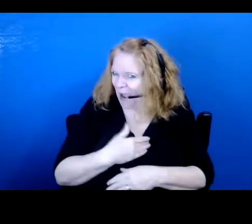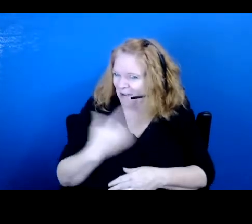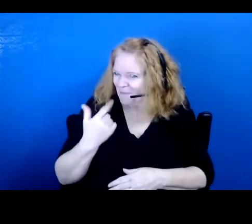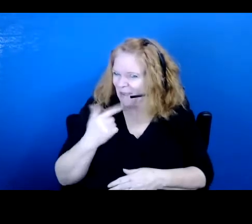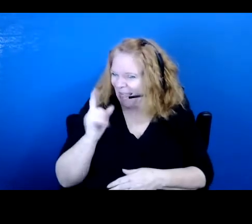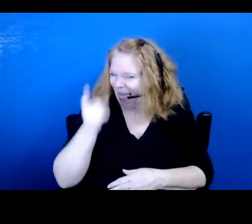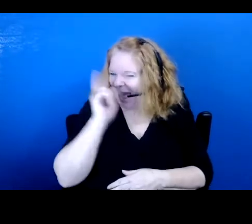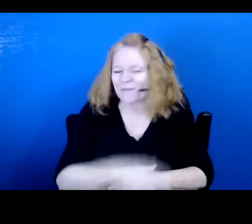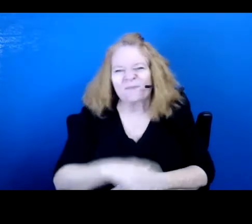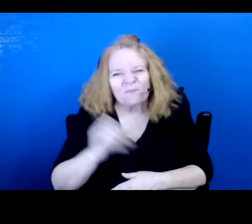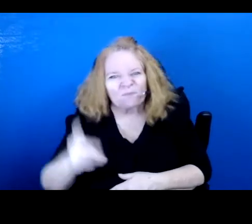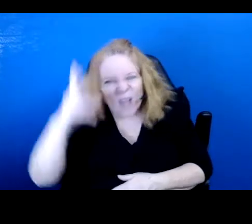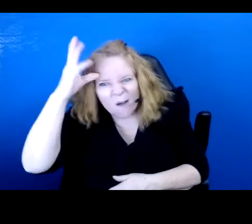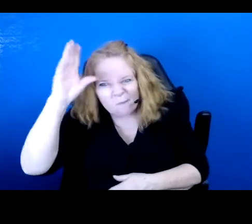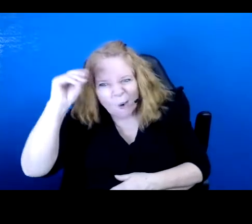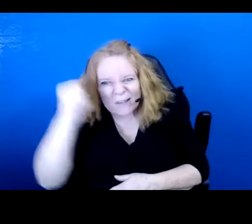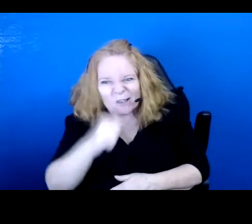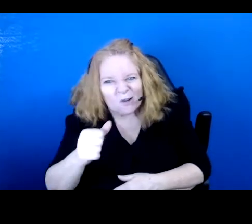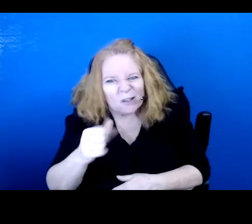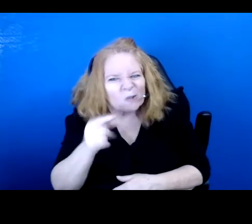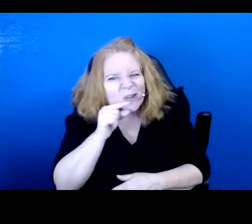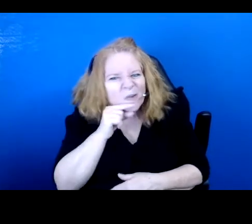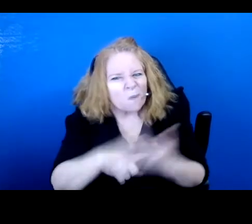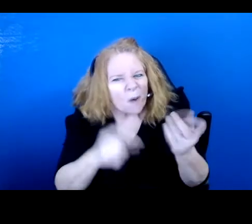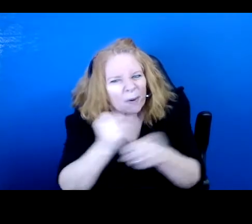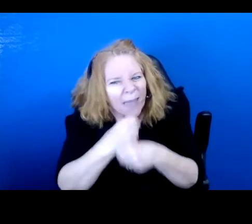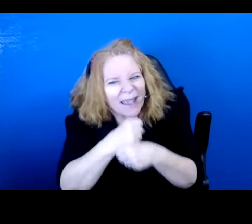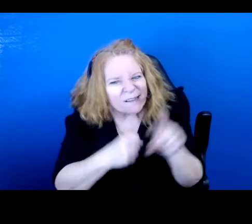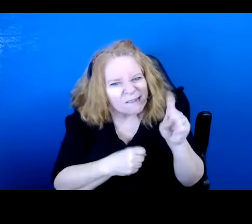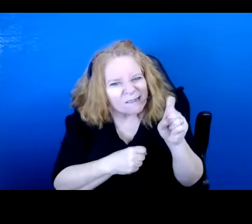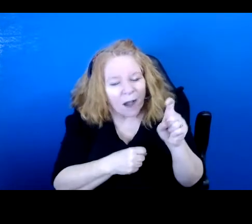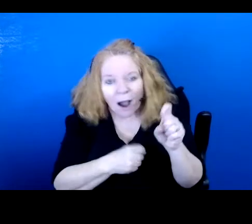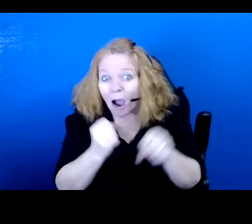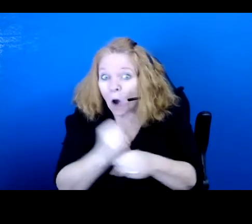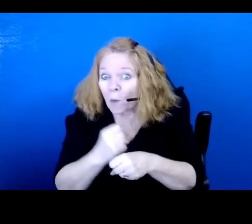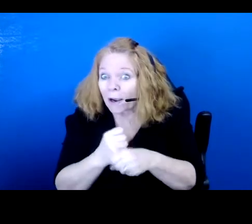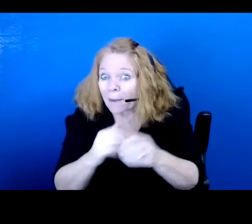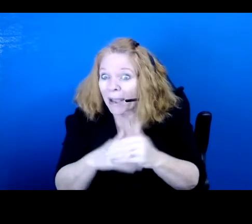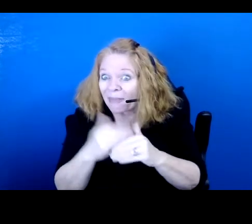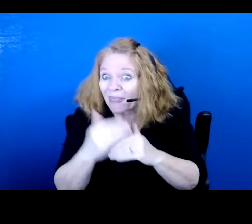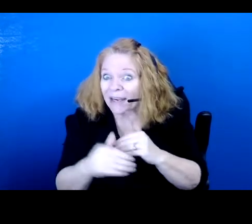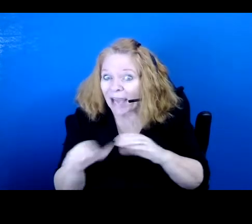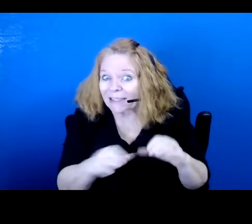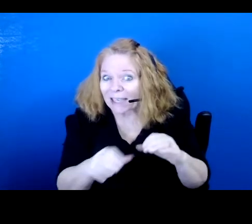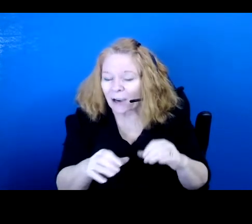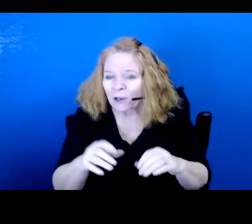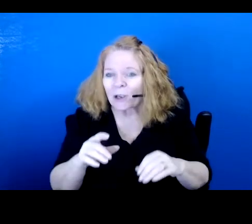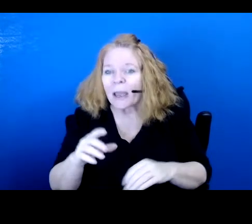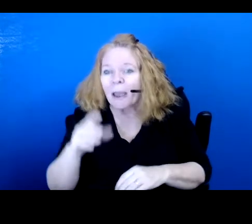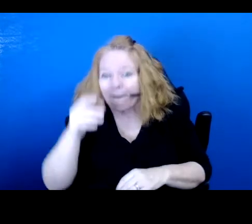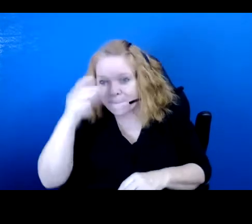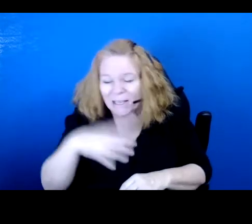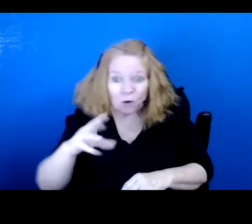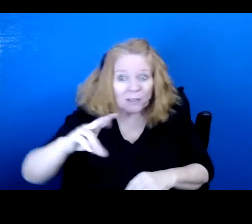diste tanta risa no me hiciste a mí leer y ahora qué vamos a hacer sabes qué vamos